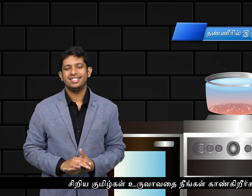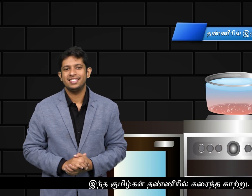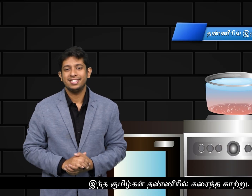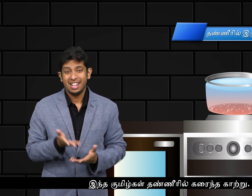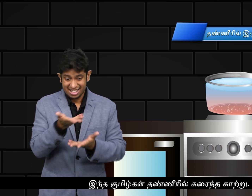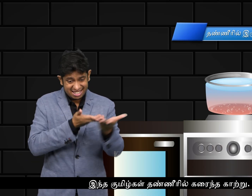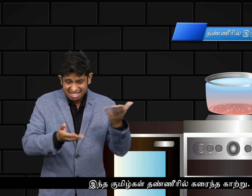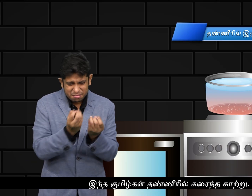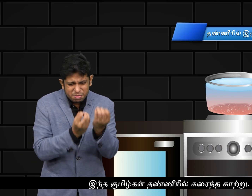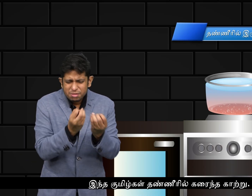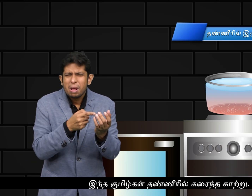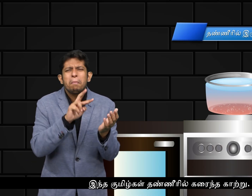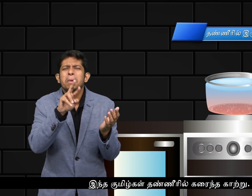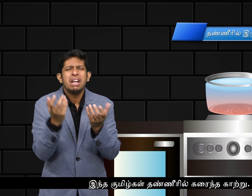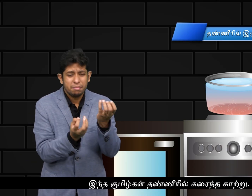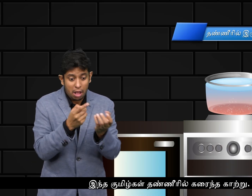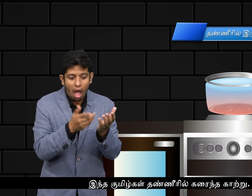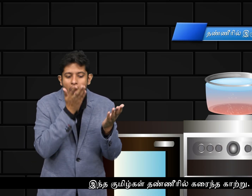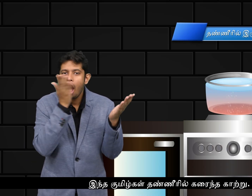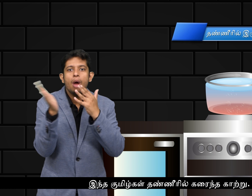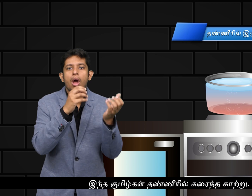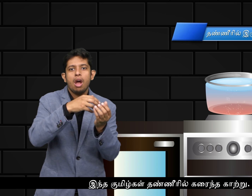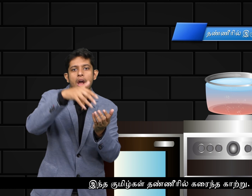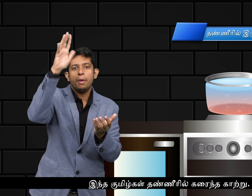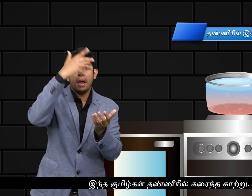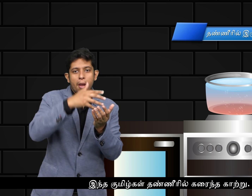இந்த குமிழ்கள் தண்ணீரில் கரைந்த காற்று.